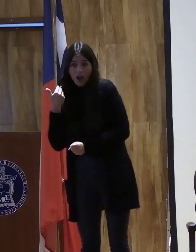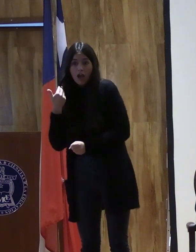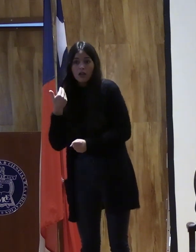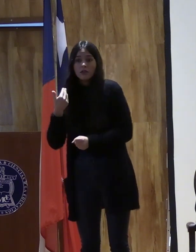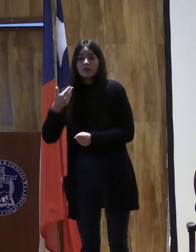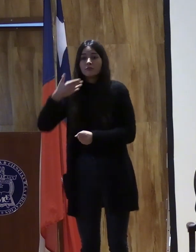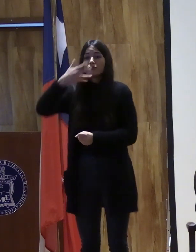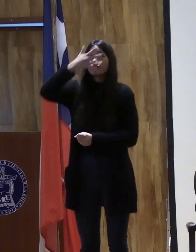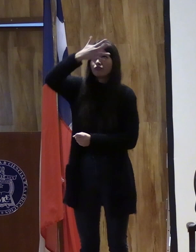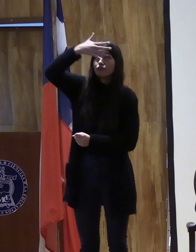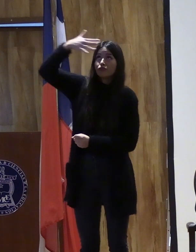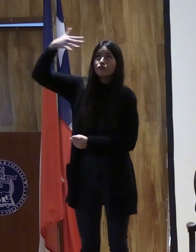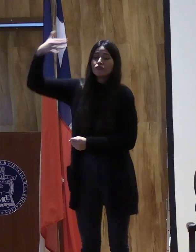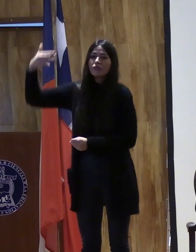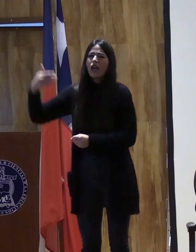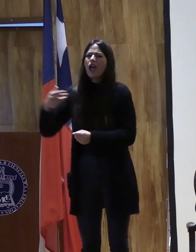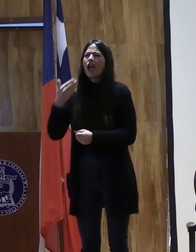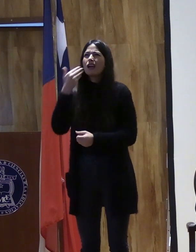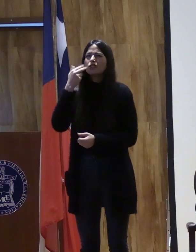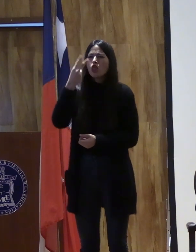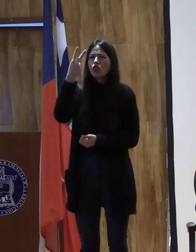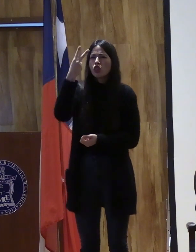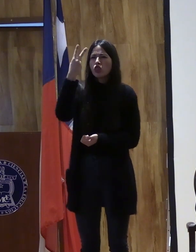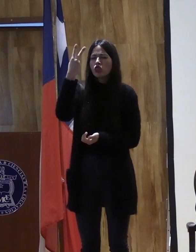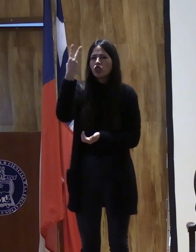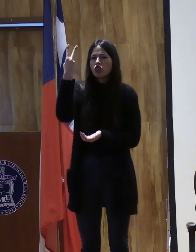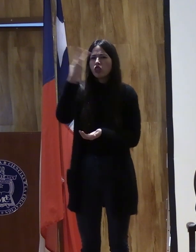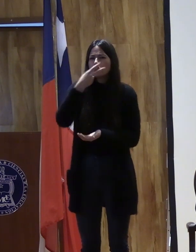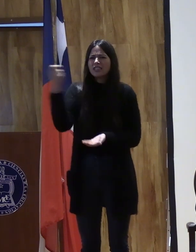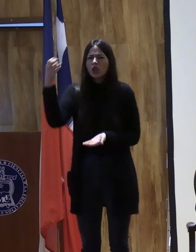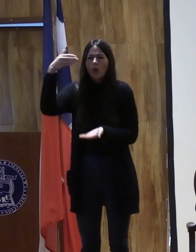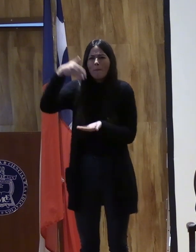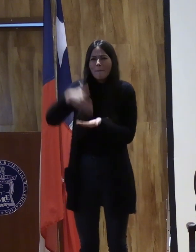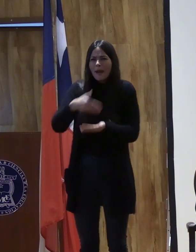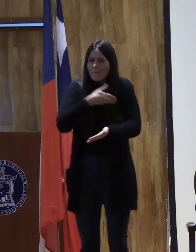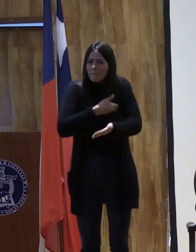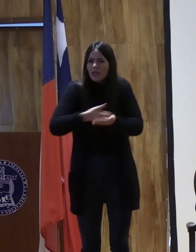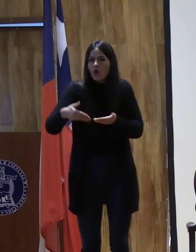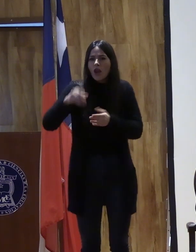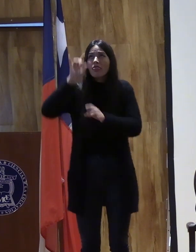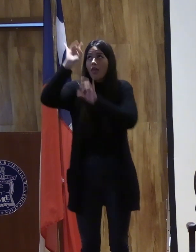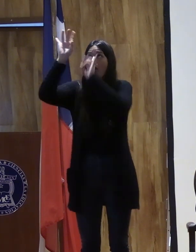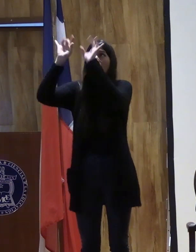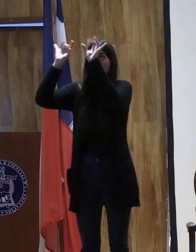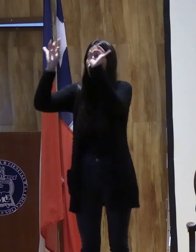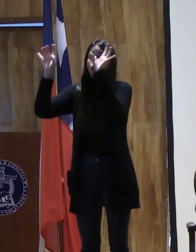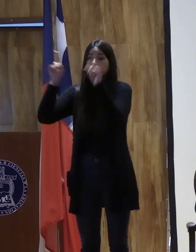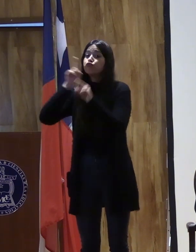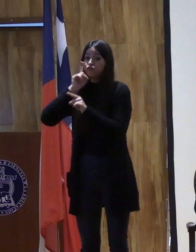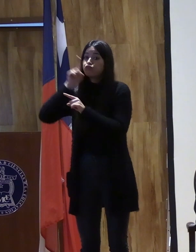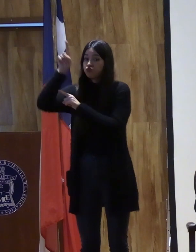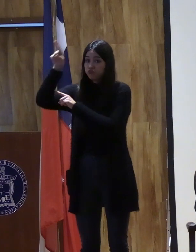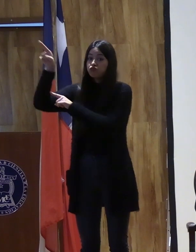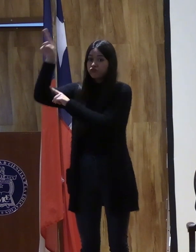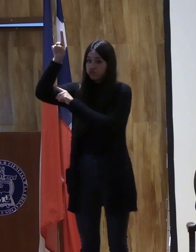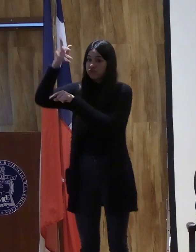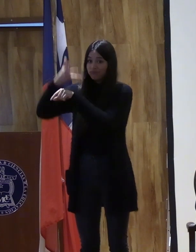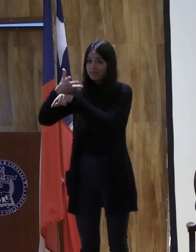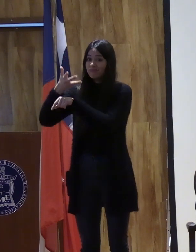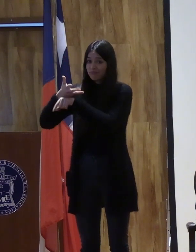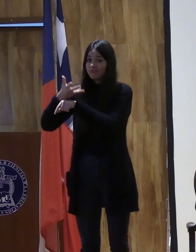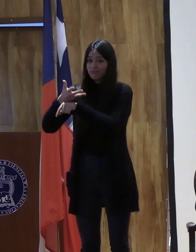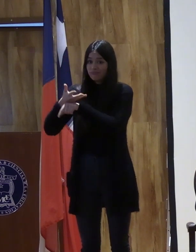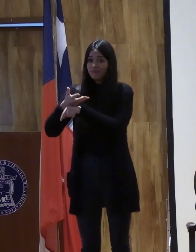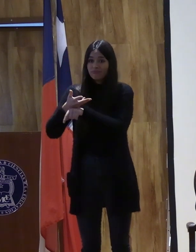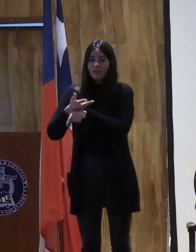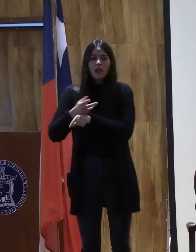pero se estima en 200.000 millones de estrellas. 200.000 millones de estrellas. Por ahí